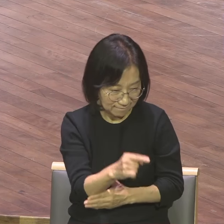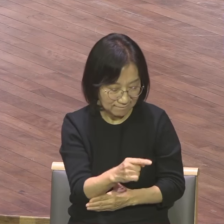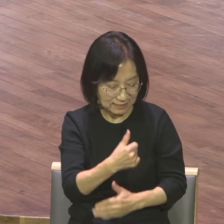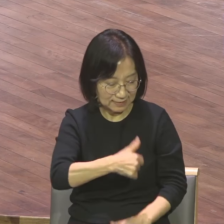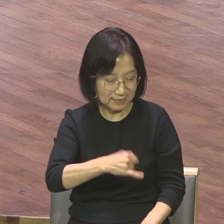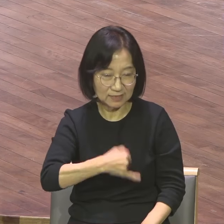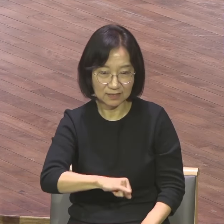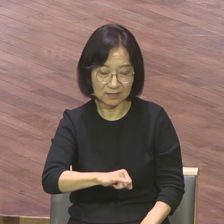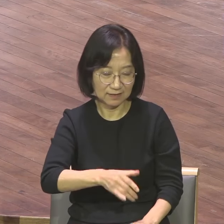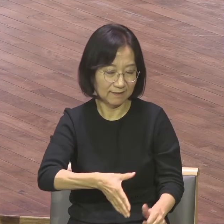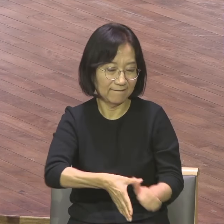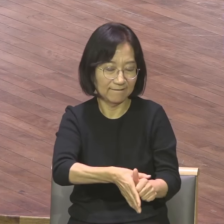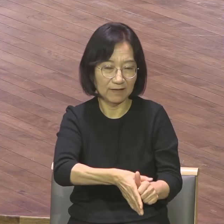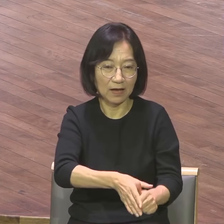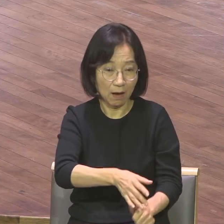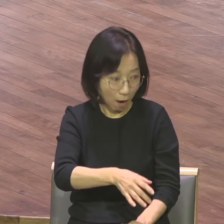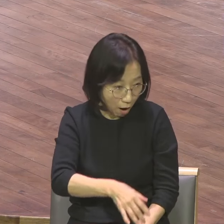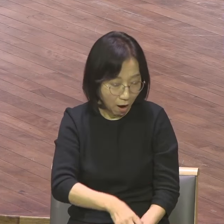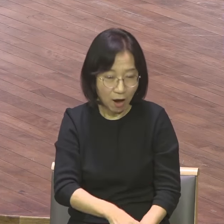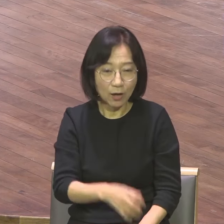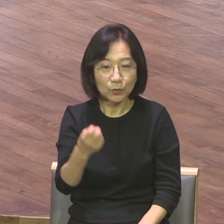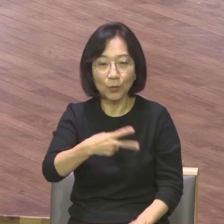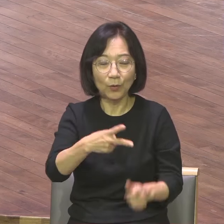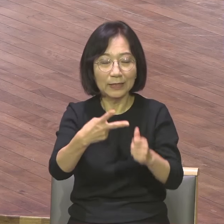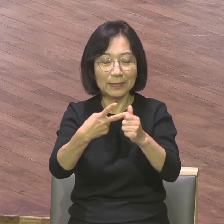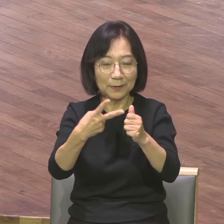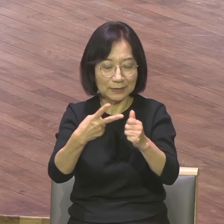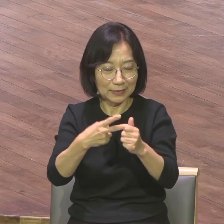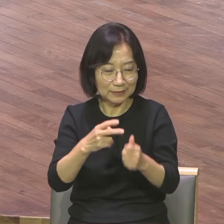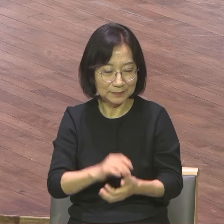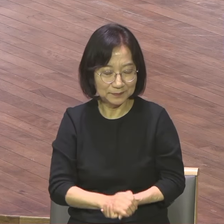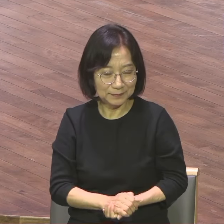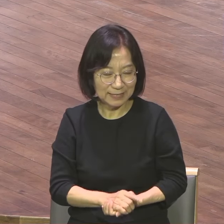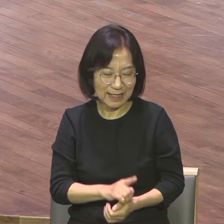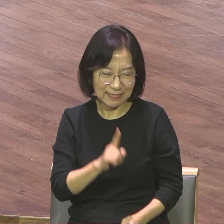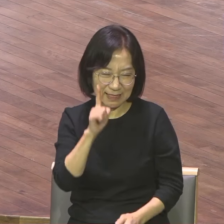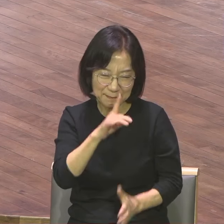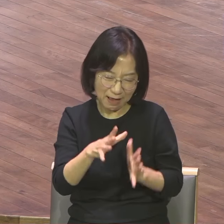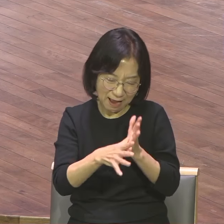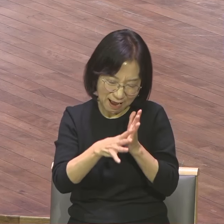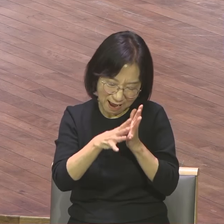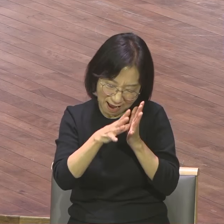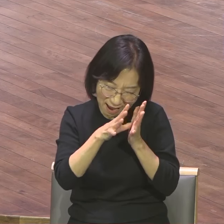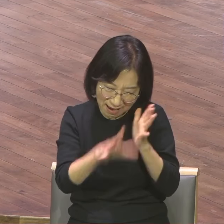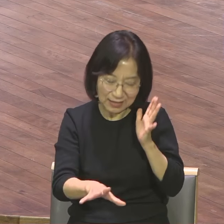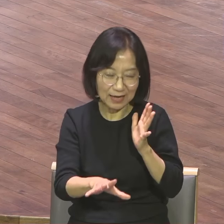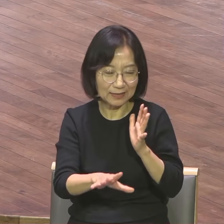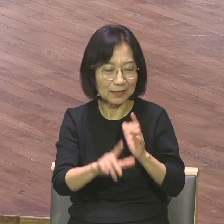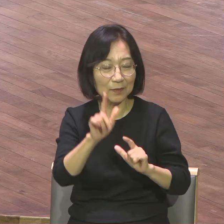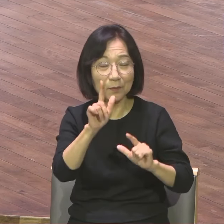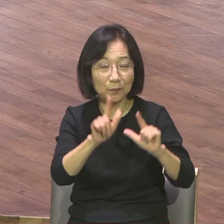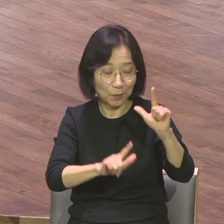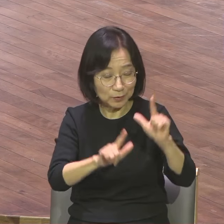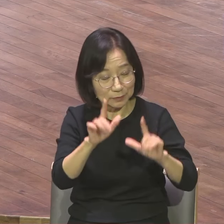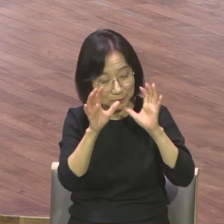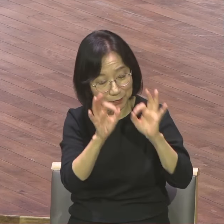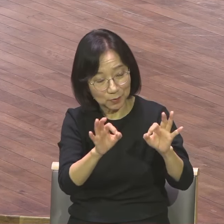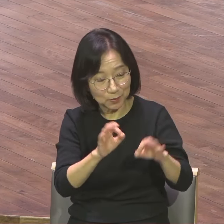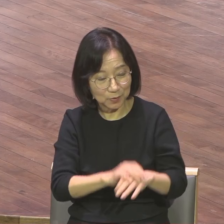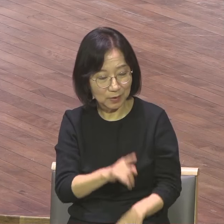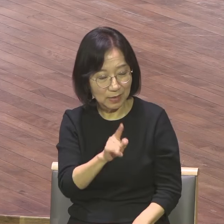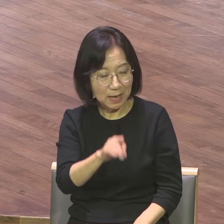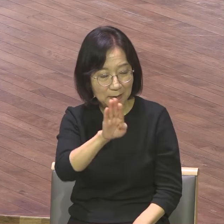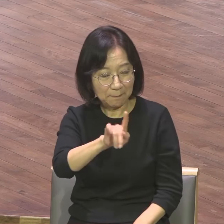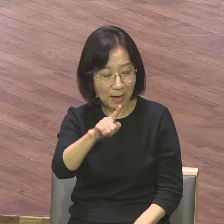그렇게 표현했습니다. 배역한 자식. 2절에는 배역한 이들의 모습을 이렇게 기록하고 있습니다. 그들이